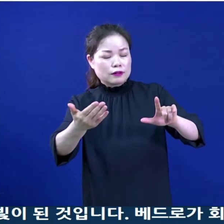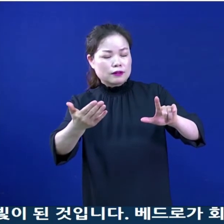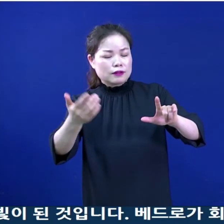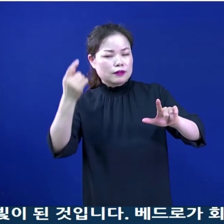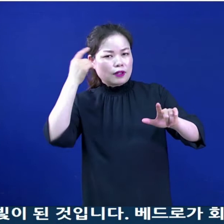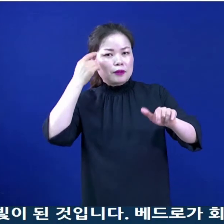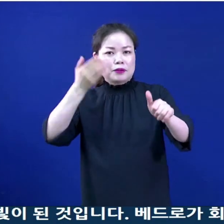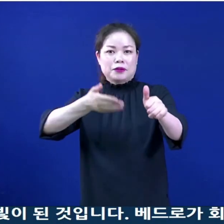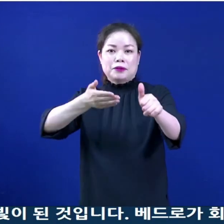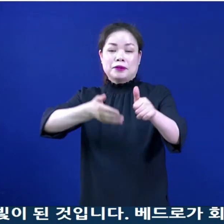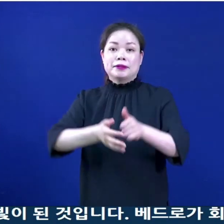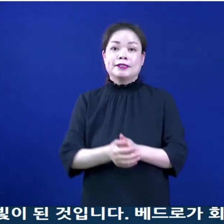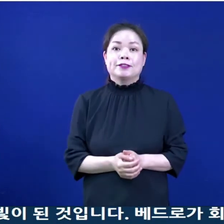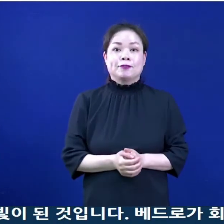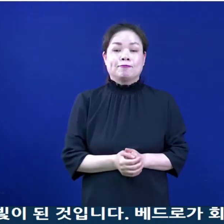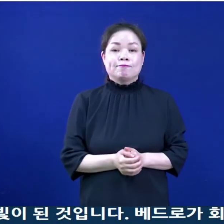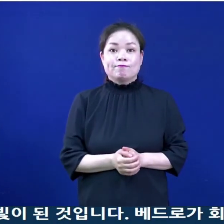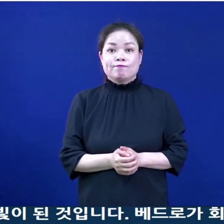봤으면 좋겠습니다.